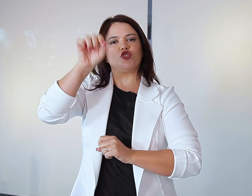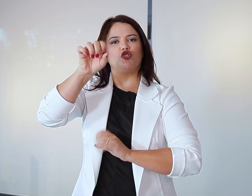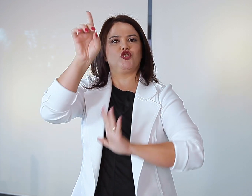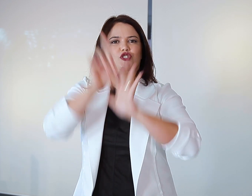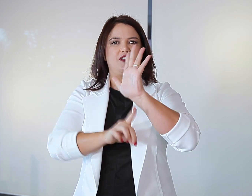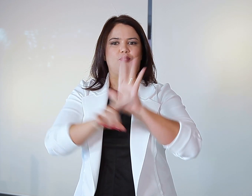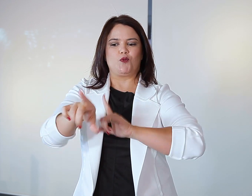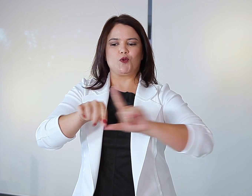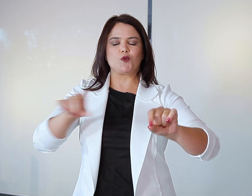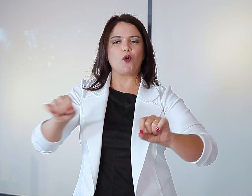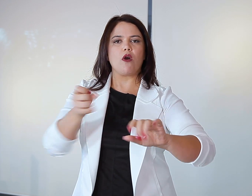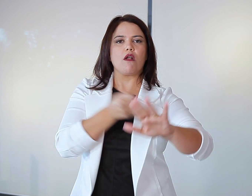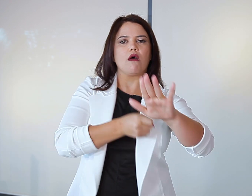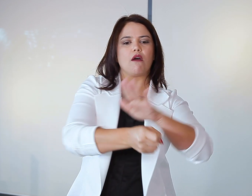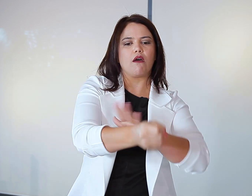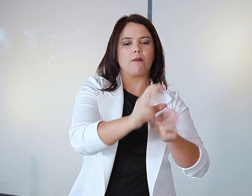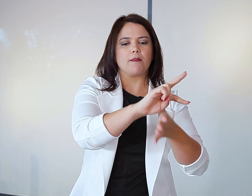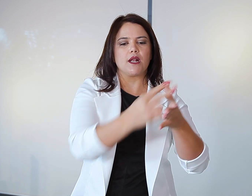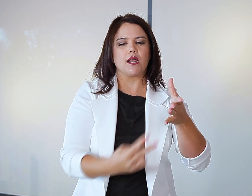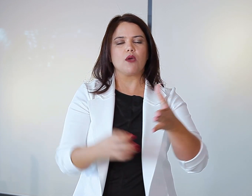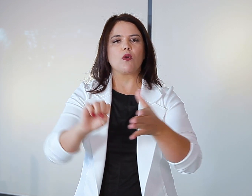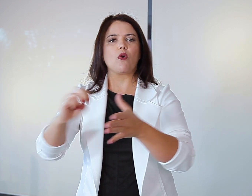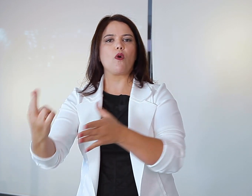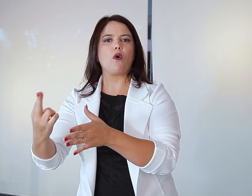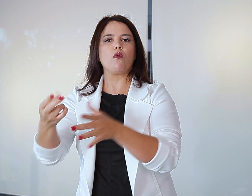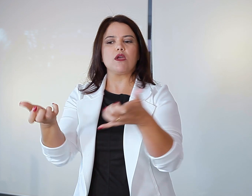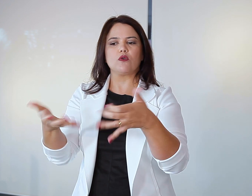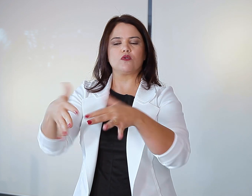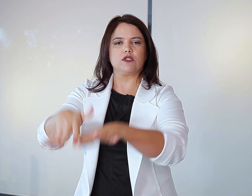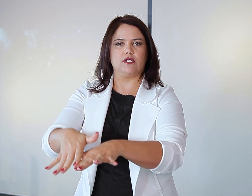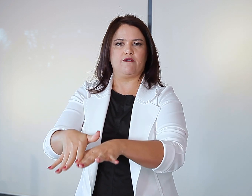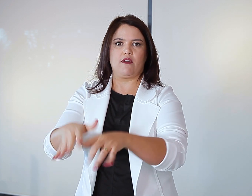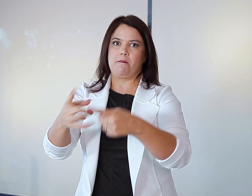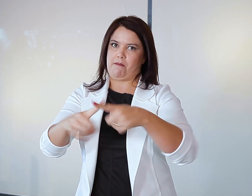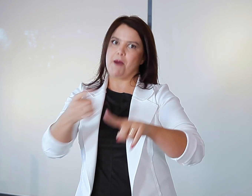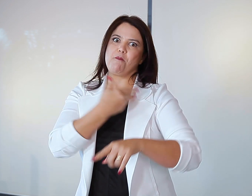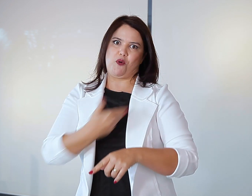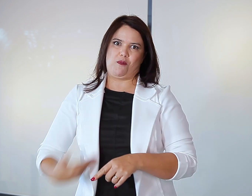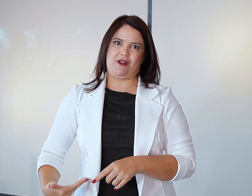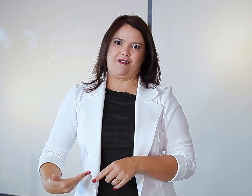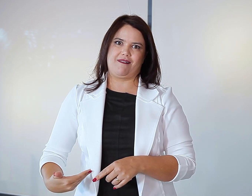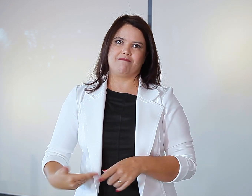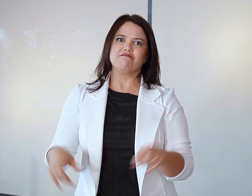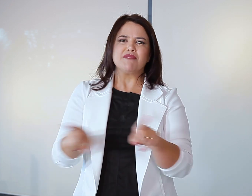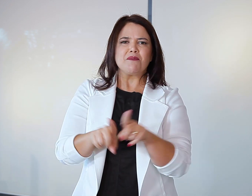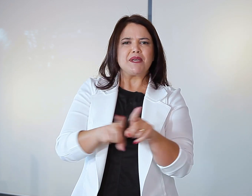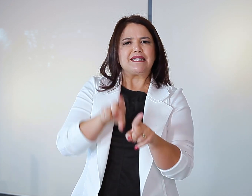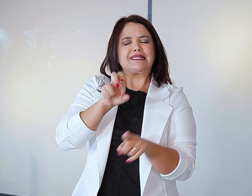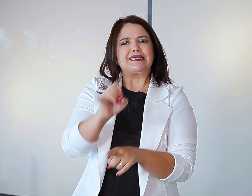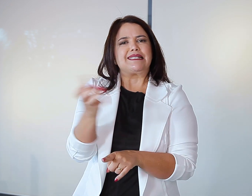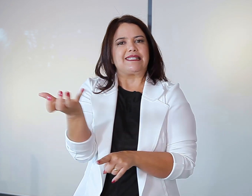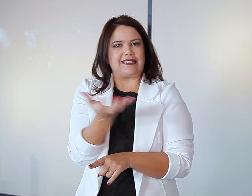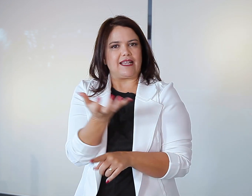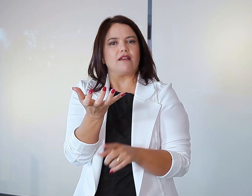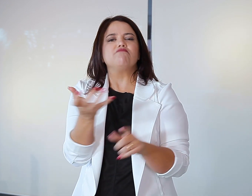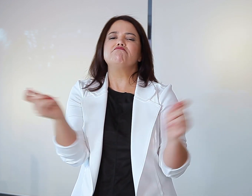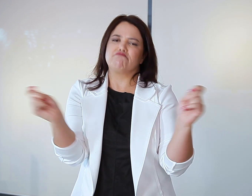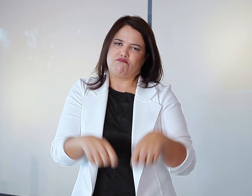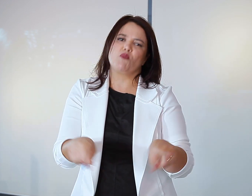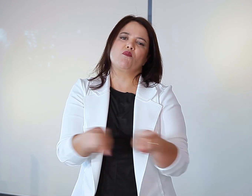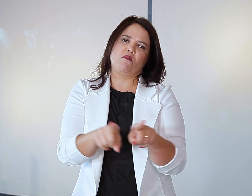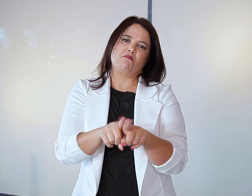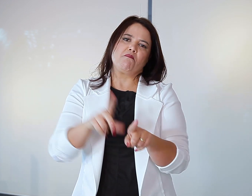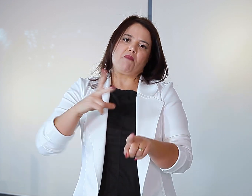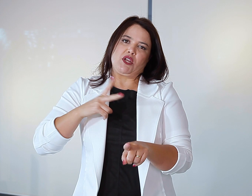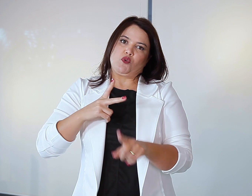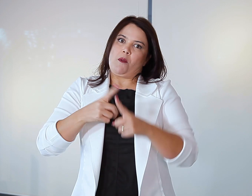Sempre priorizar por um modelo só, um modelo de educação inclusiva. Não, nós temos que ofertar outros meios